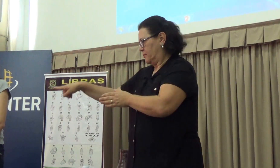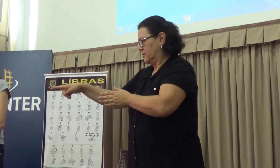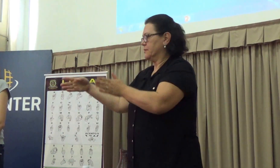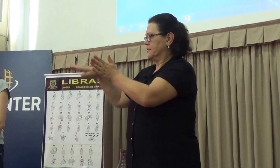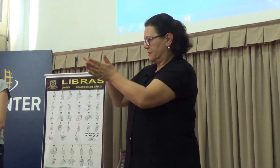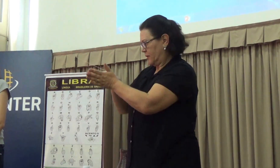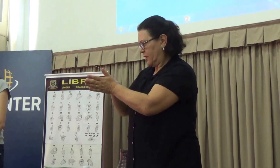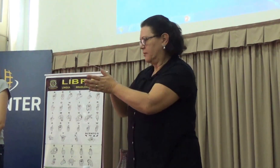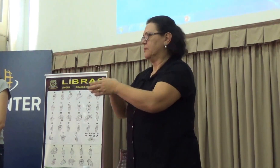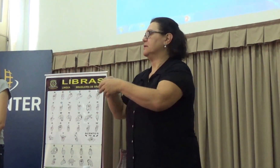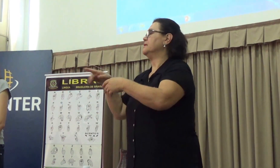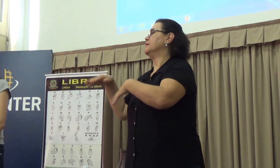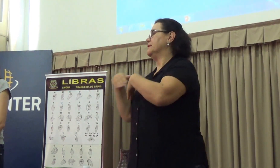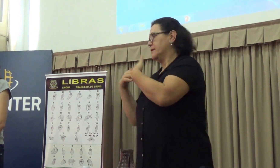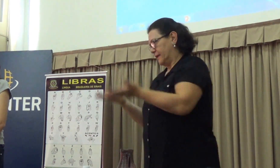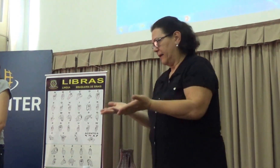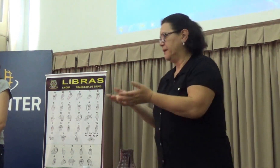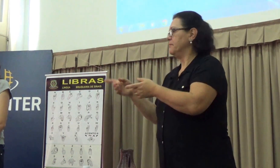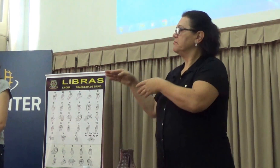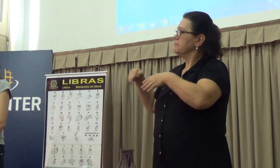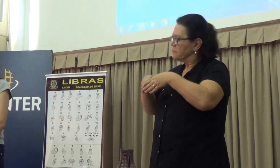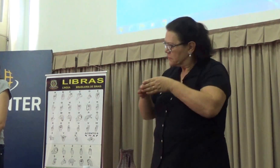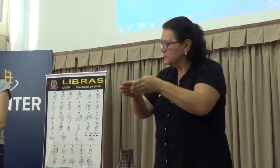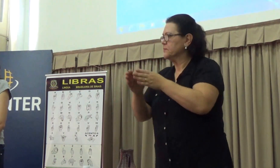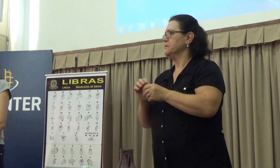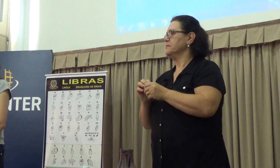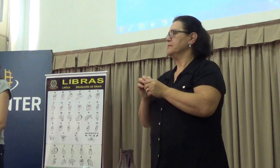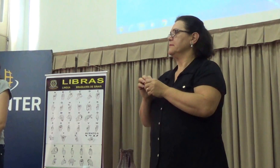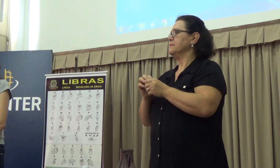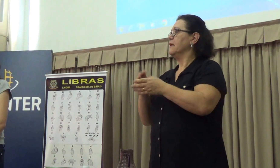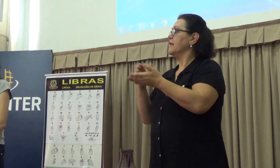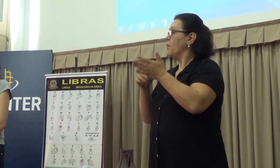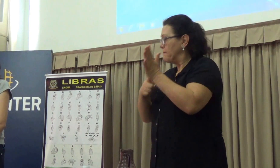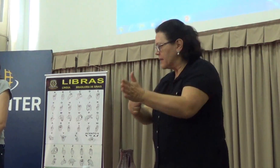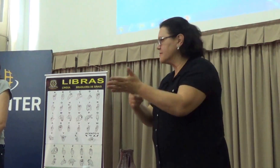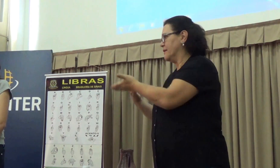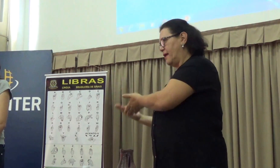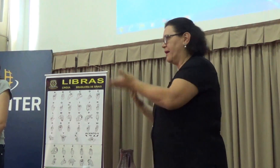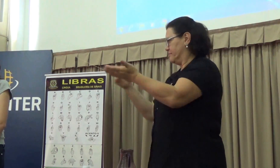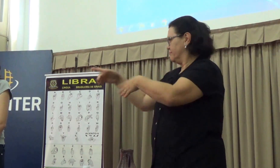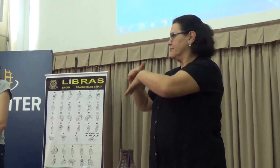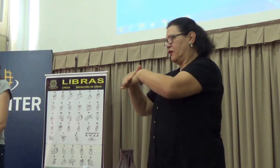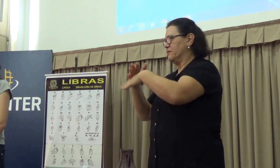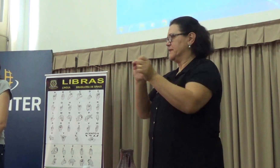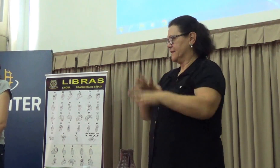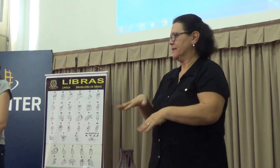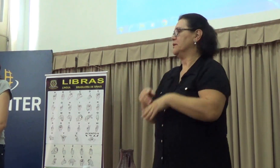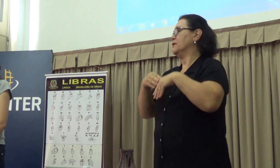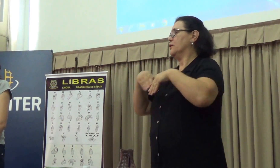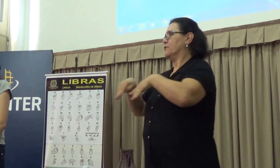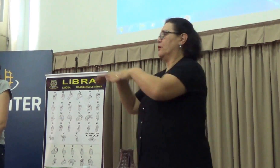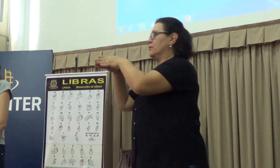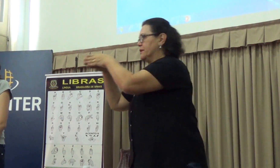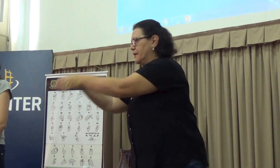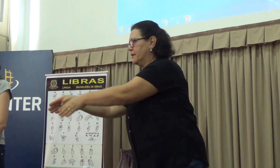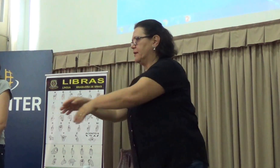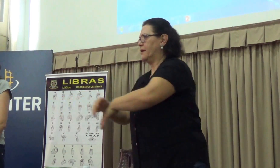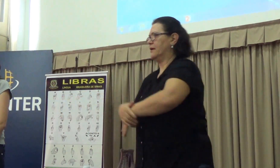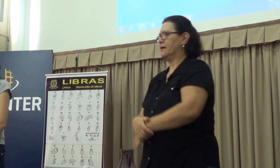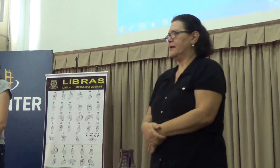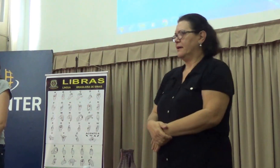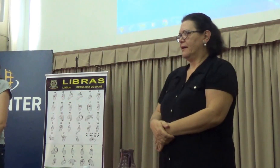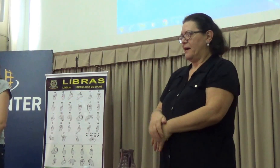esperando a gente conseguiu resolver a situação e daí foram ao médico, né, foram feitas as devidas